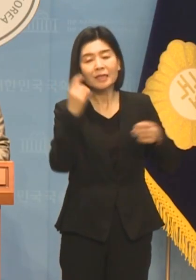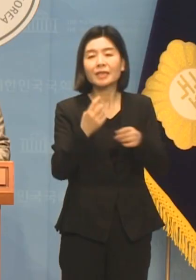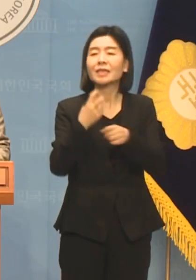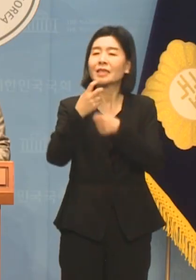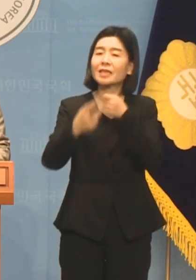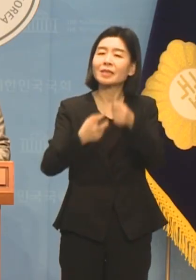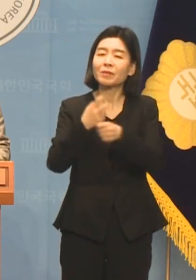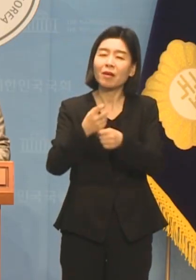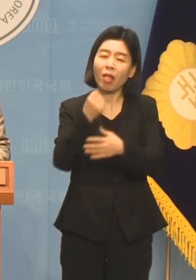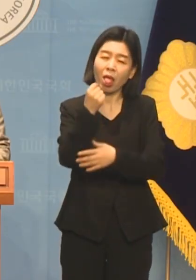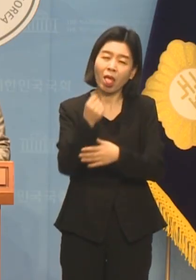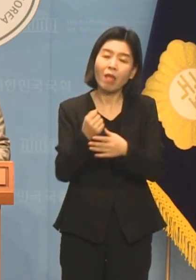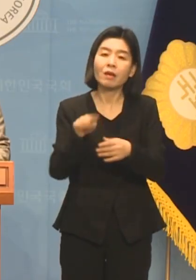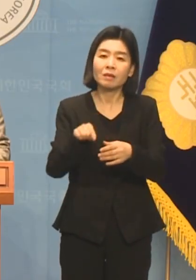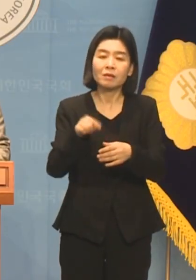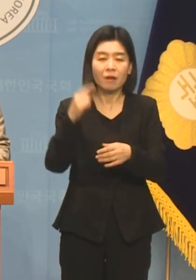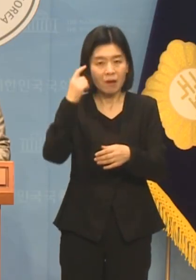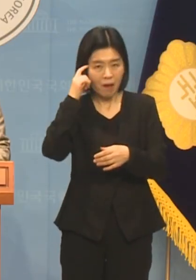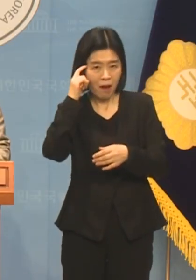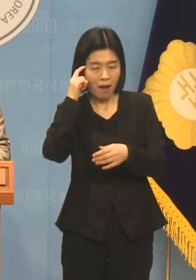등 북한점의